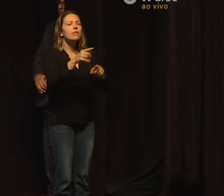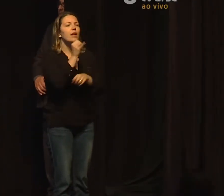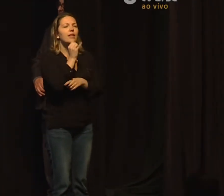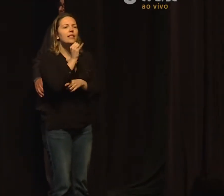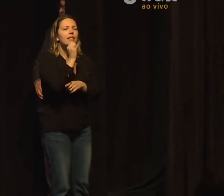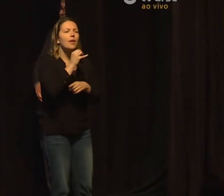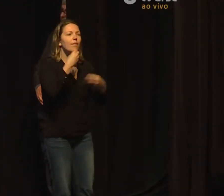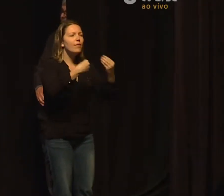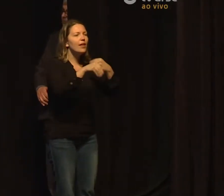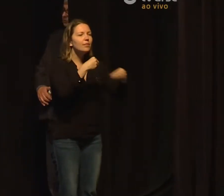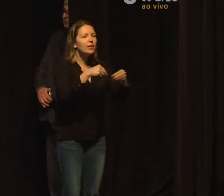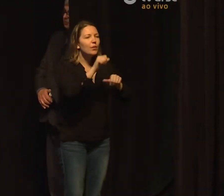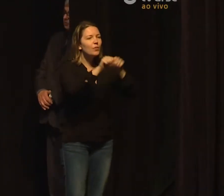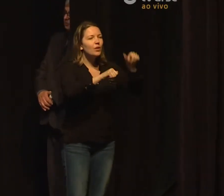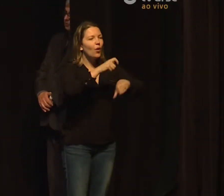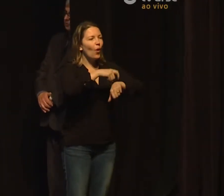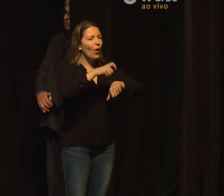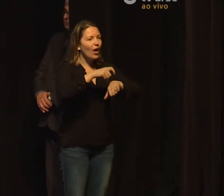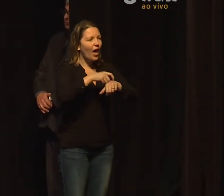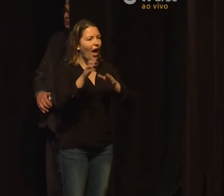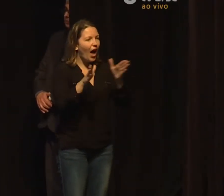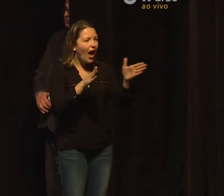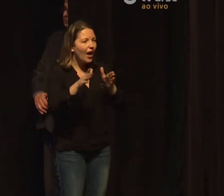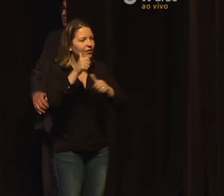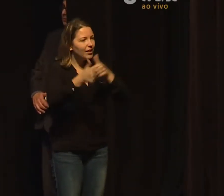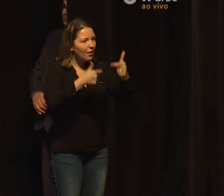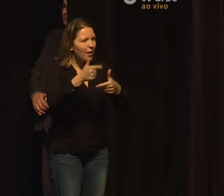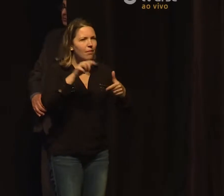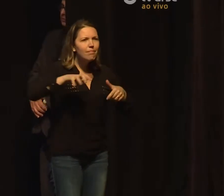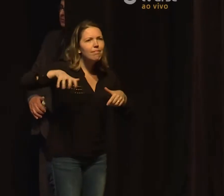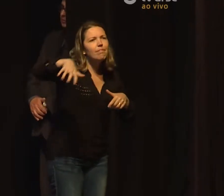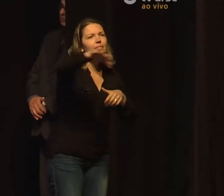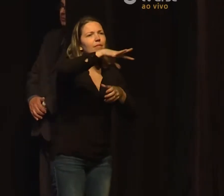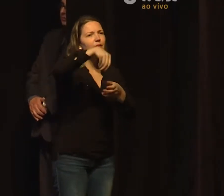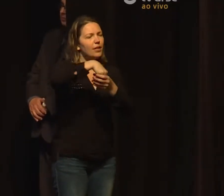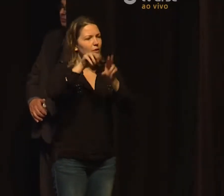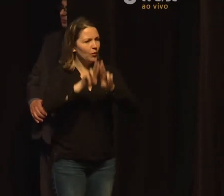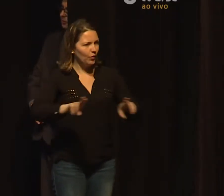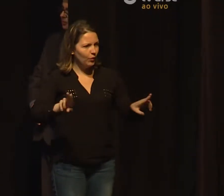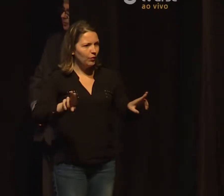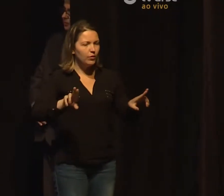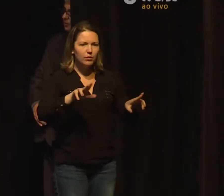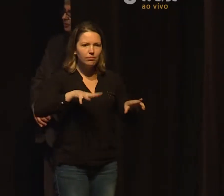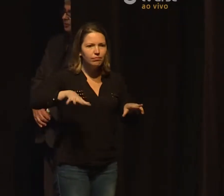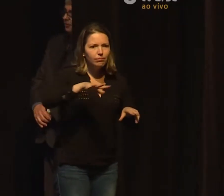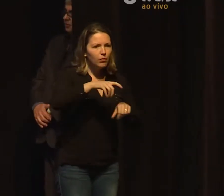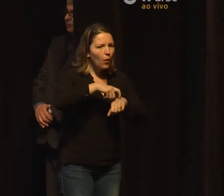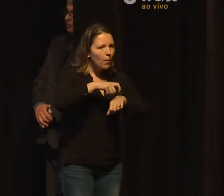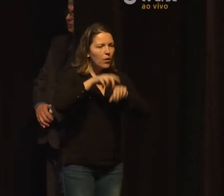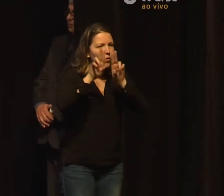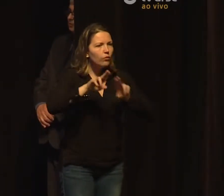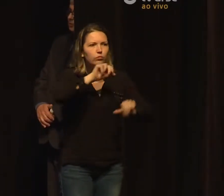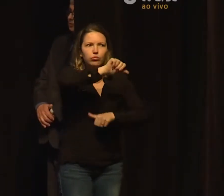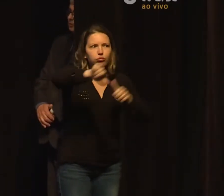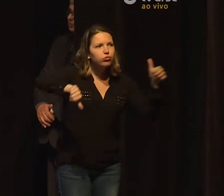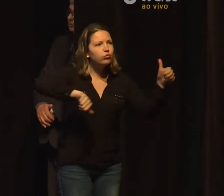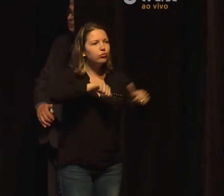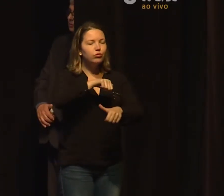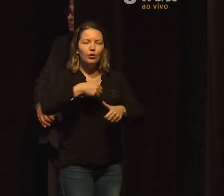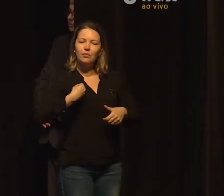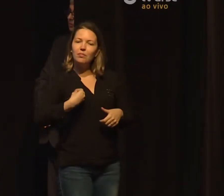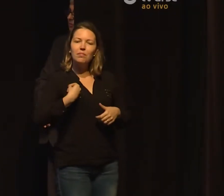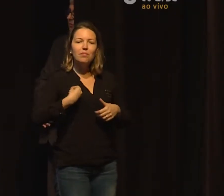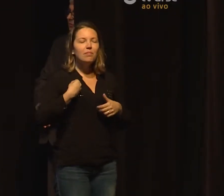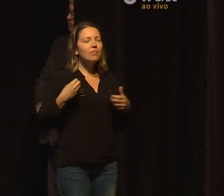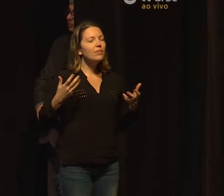de trabalho nos diversos setores da UFSC. O panorama na UFSC havia se transformado. Vivíamos um clima de